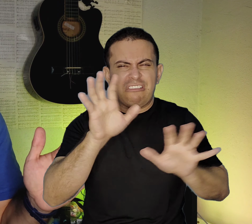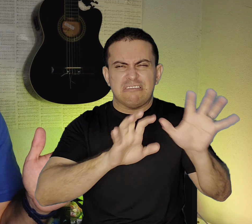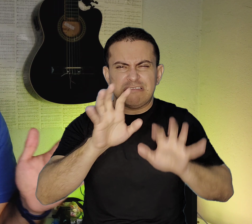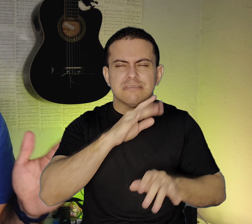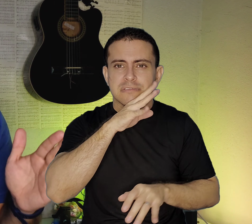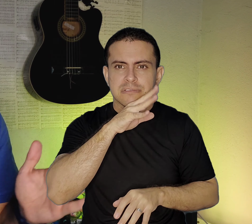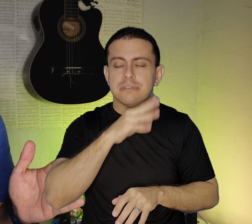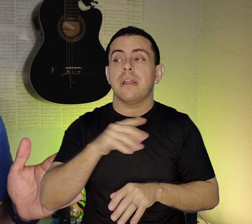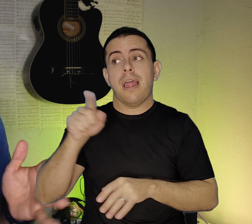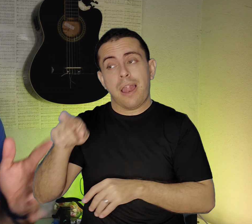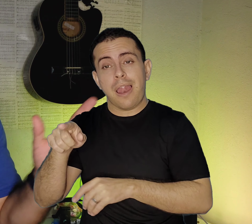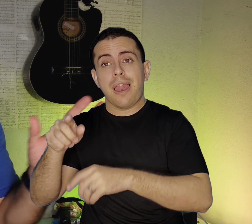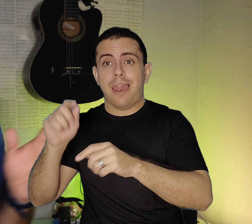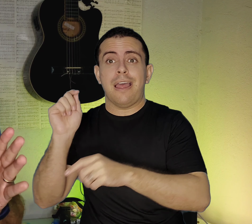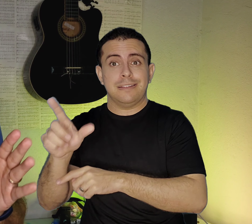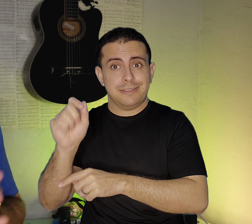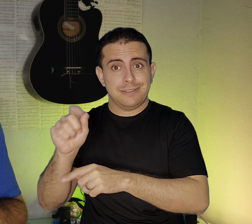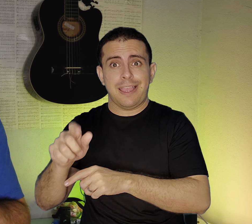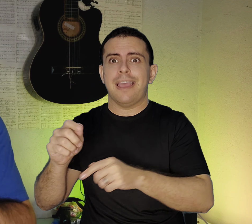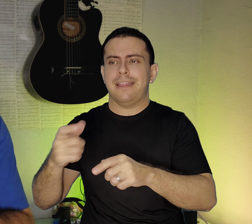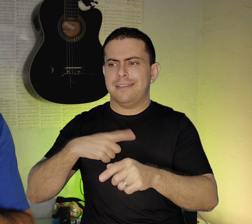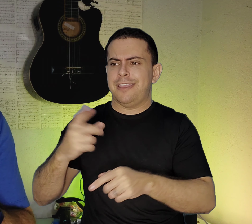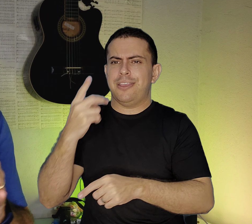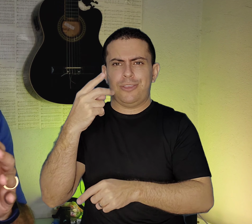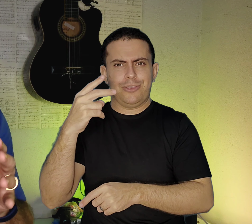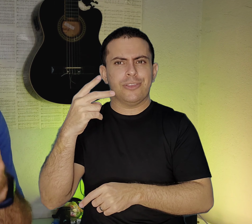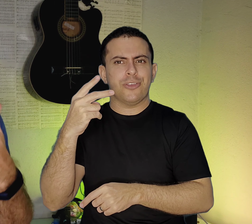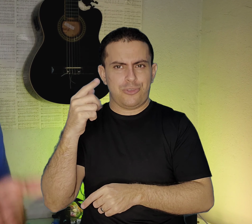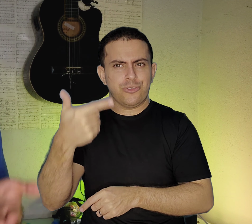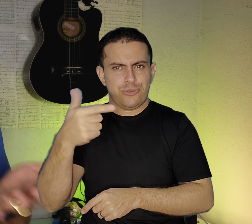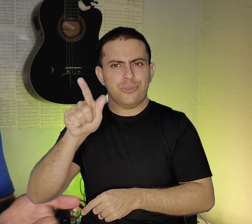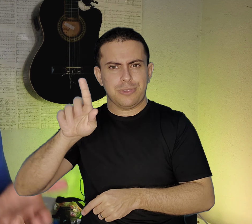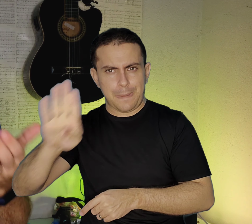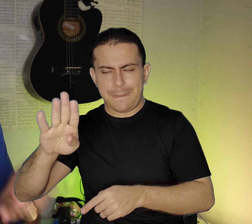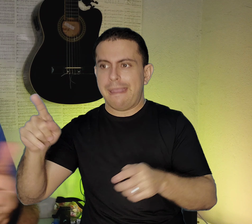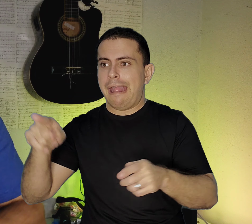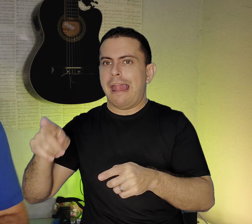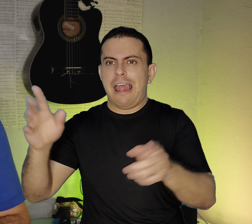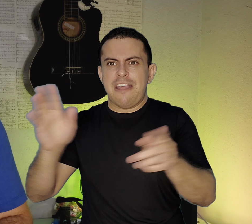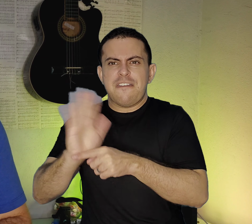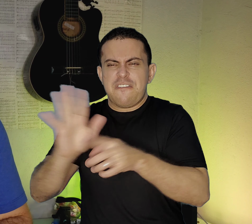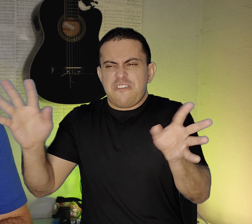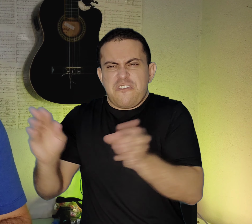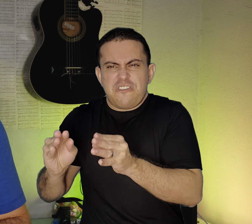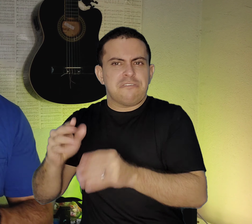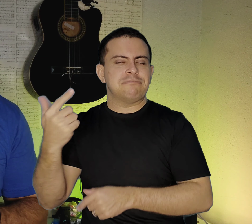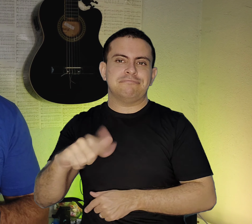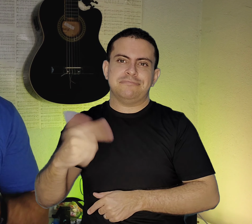mandar um arquivo muito grande Então a compressão ao enviar é bem menor do que a do WhatsApp